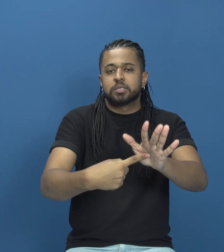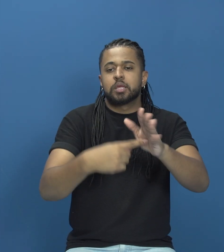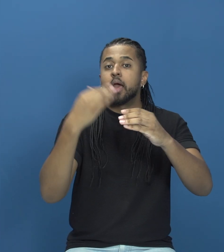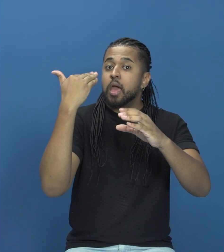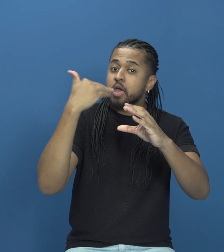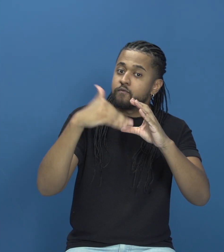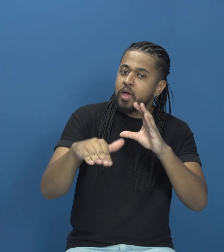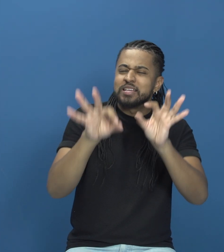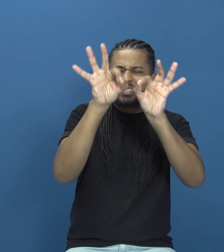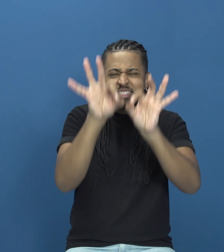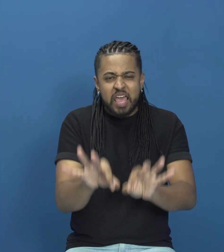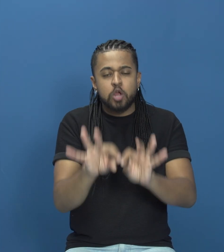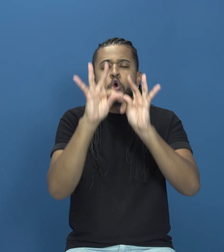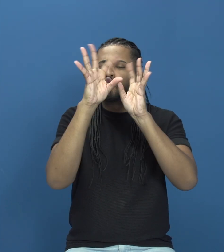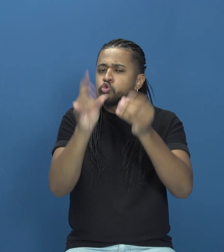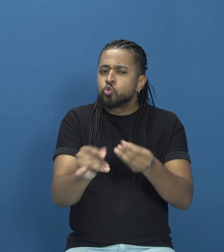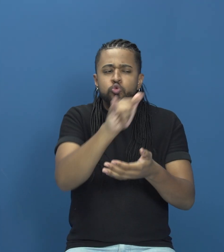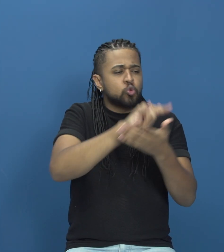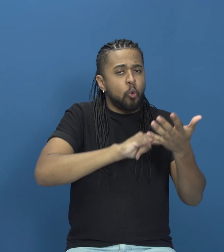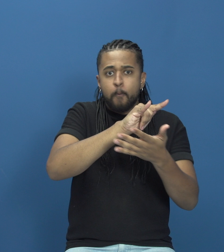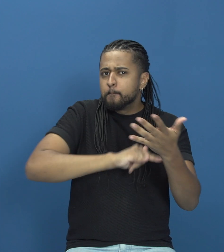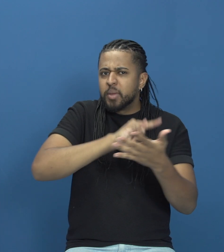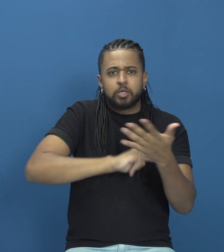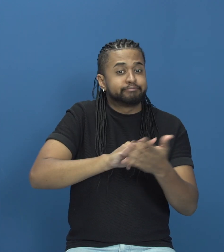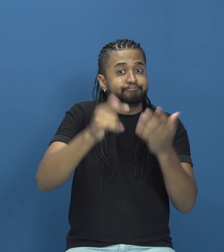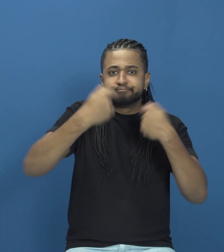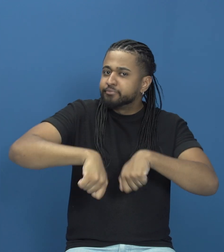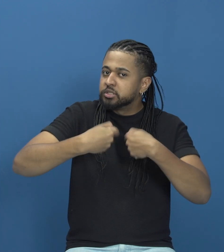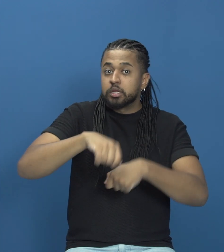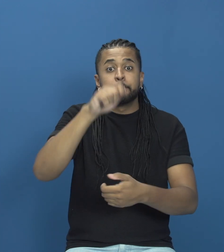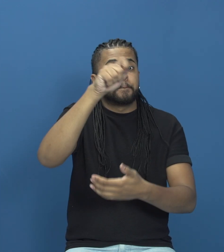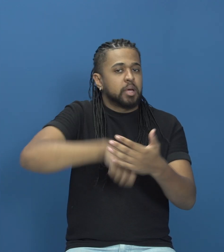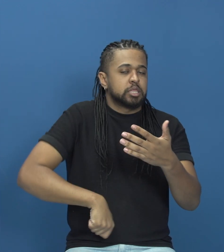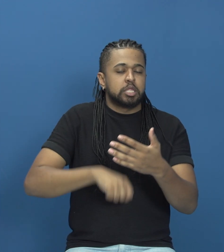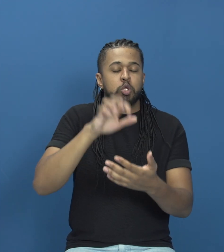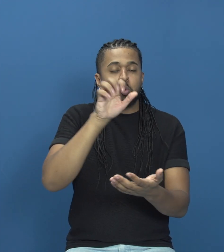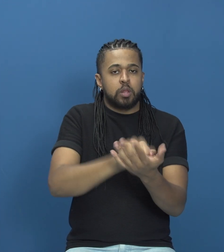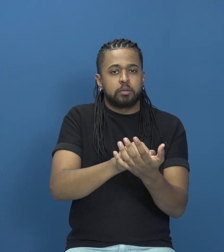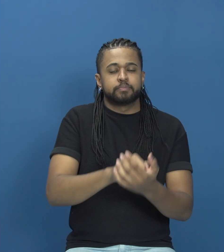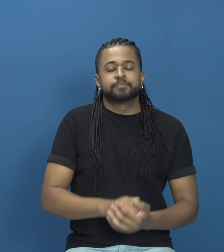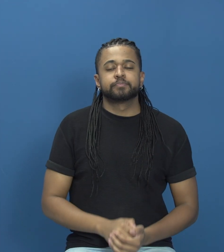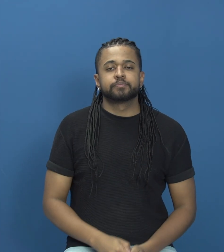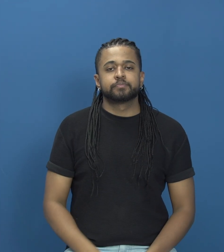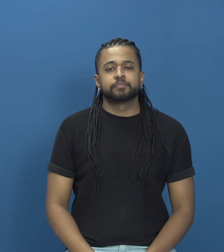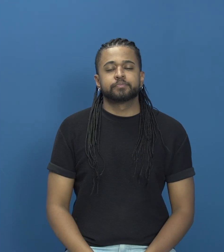enviar corretamente todos os documentos exigidos para a matrícula.